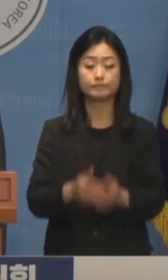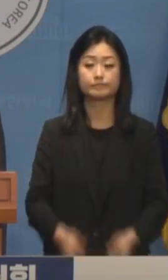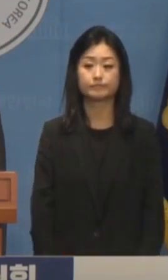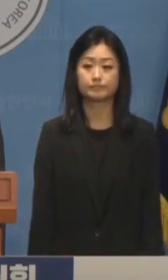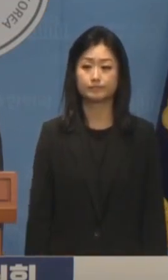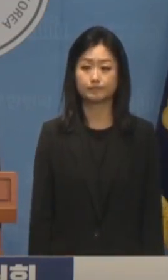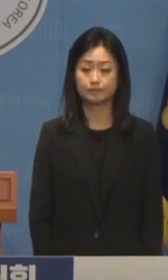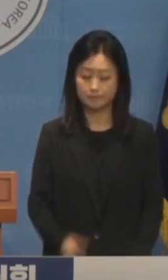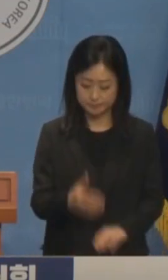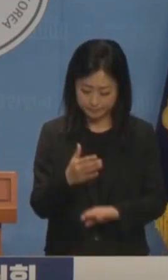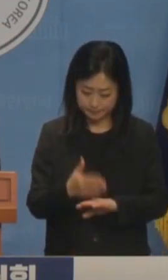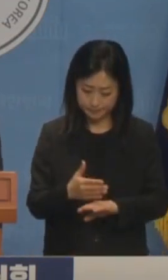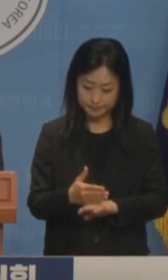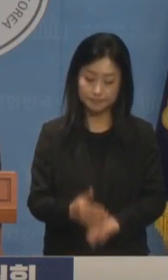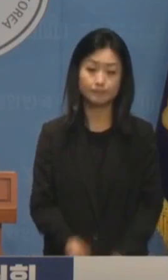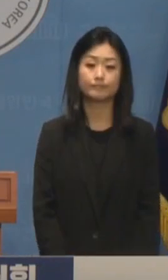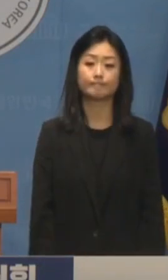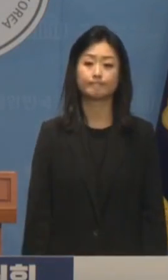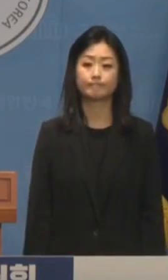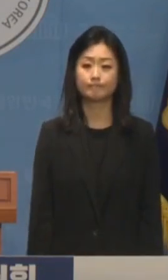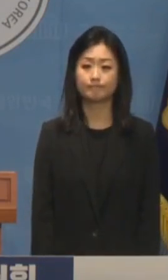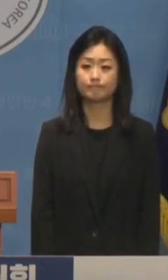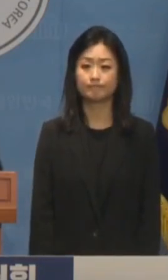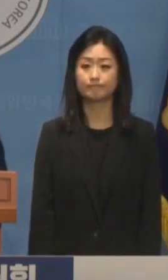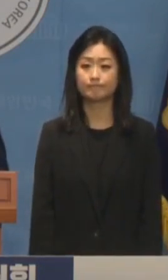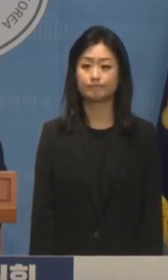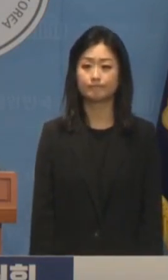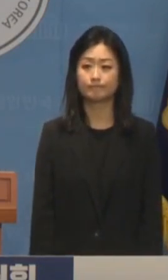희망합니다. 감사합니다.